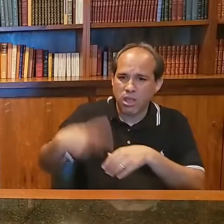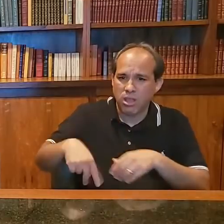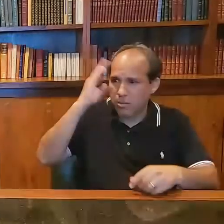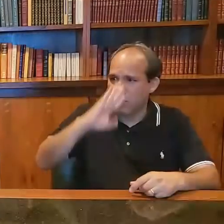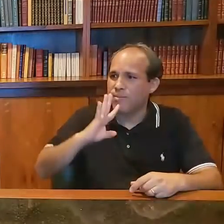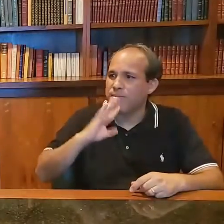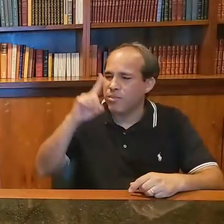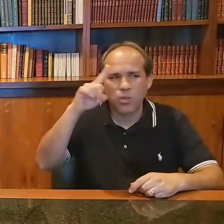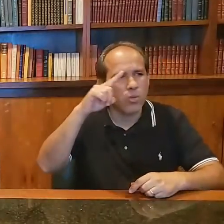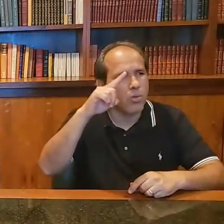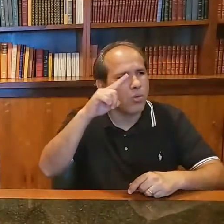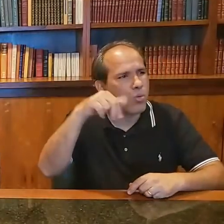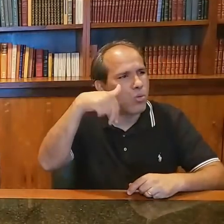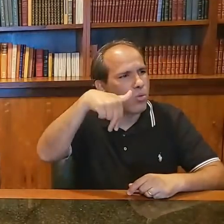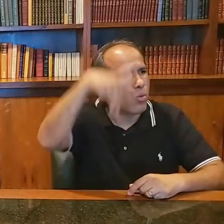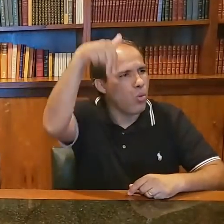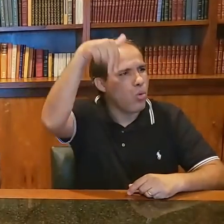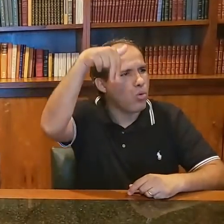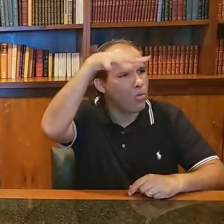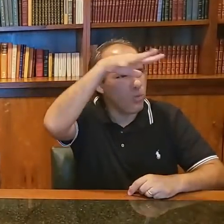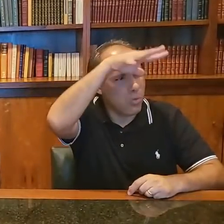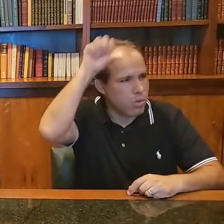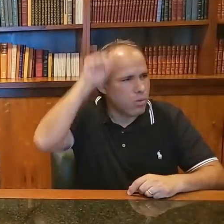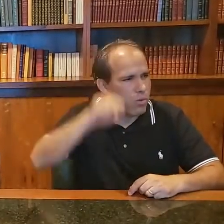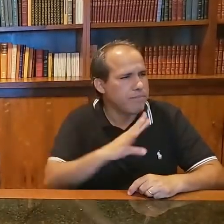os... Ninguém lembra, não?